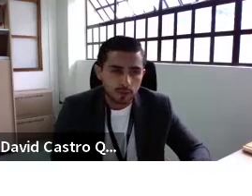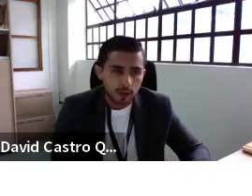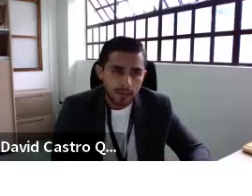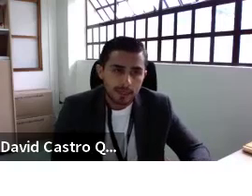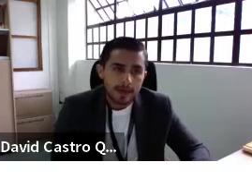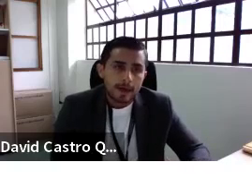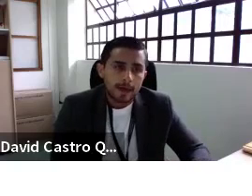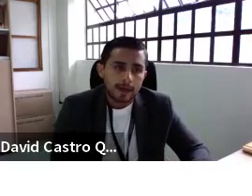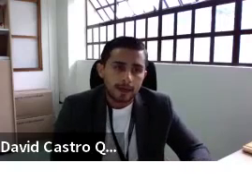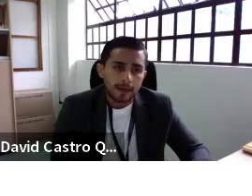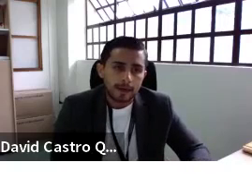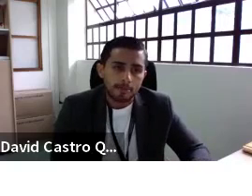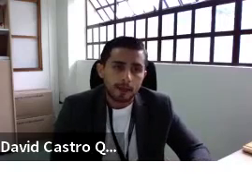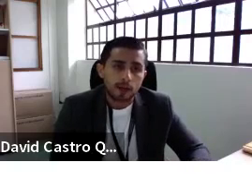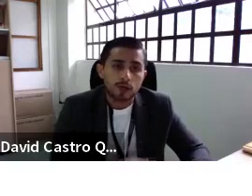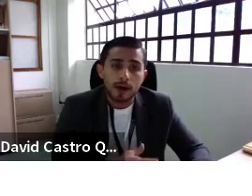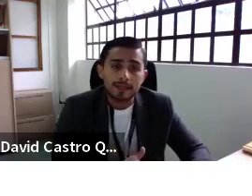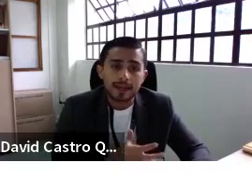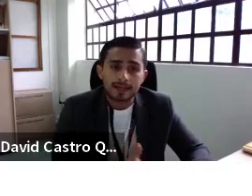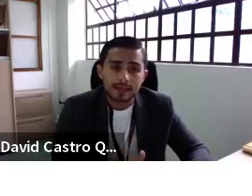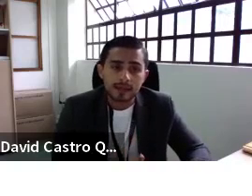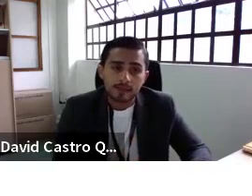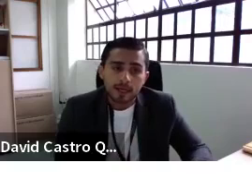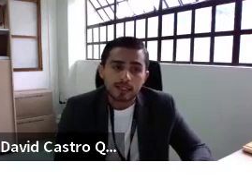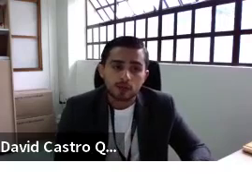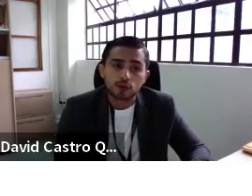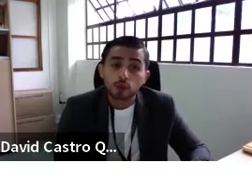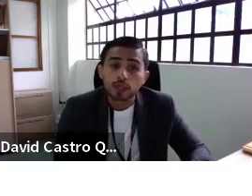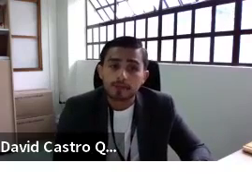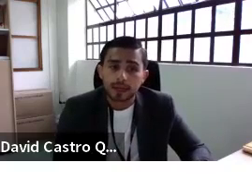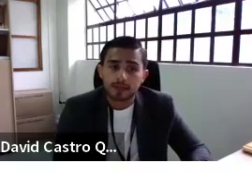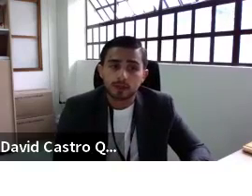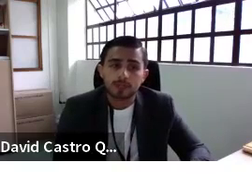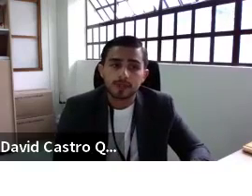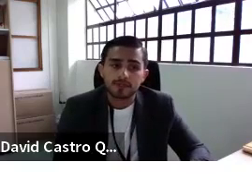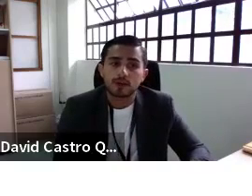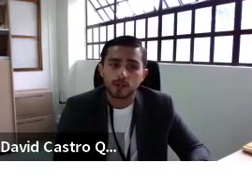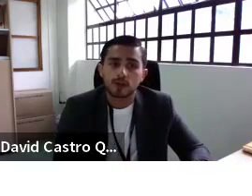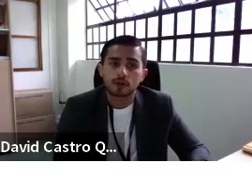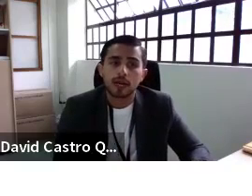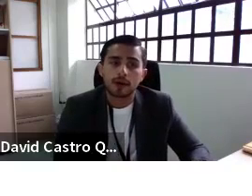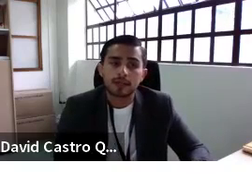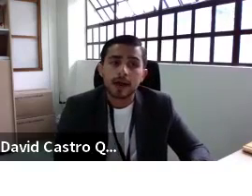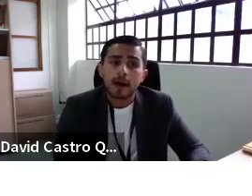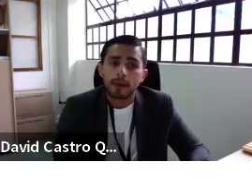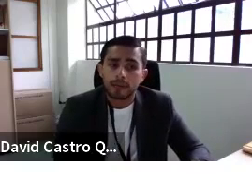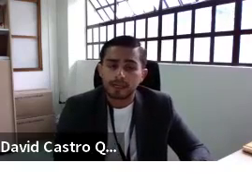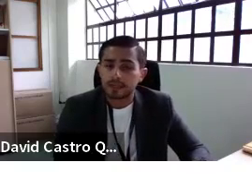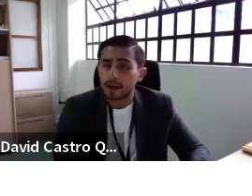problemas los avances de la ciencia ya no son útiles para sectores específicos sino que son relevantes para el bienestar de la